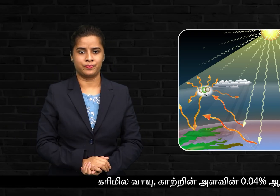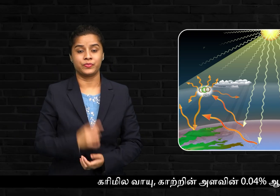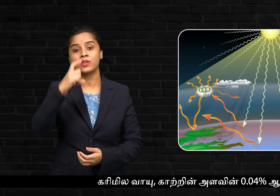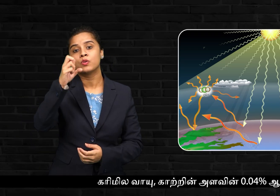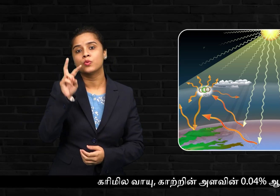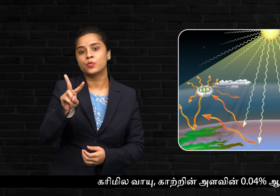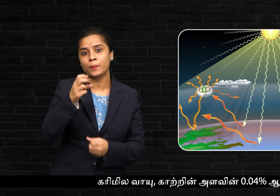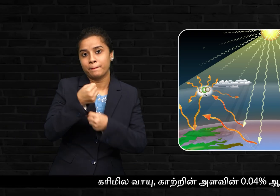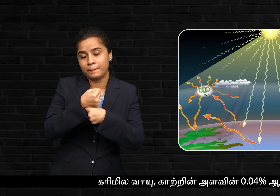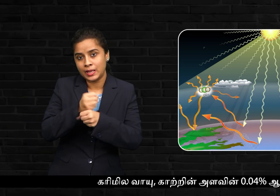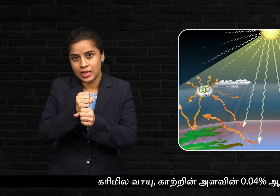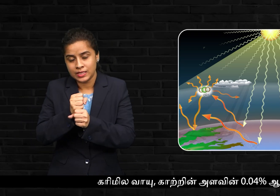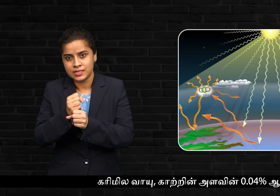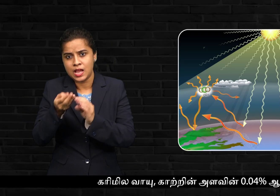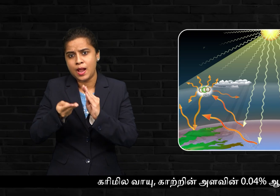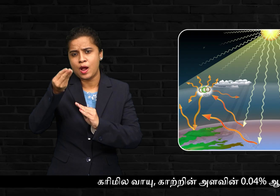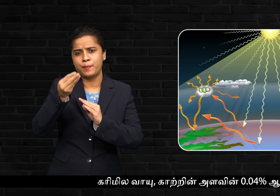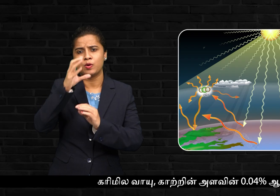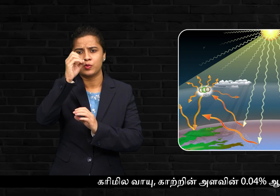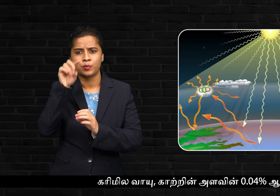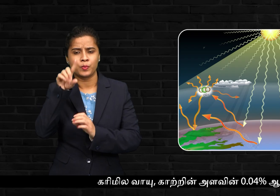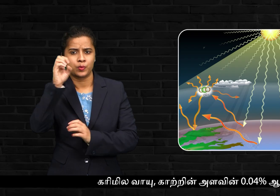கரிமல வாயு காற்றின் அளவில்